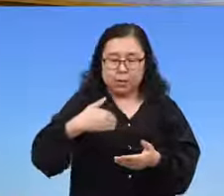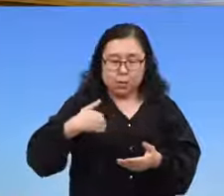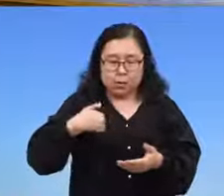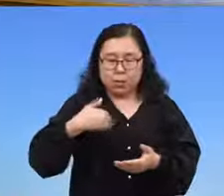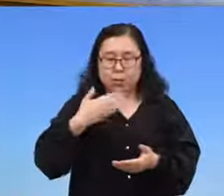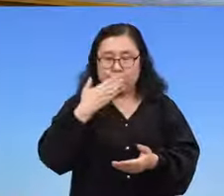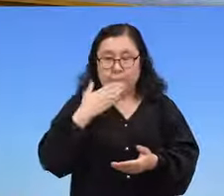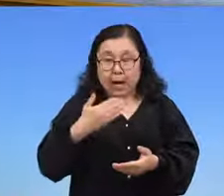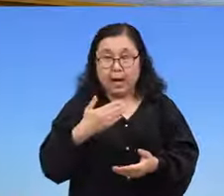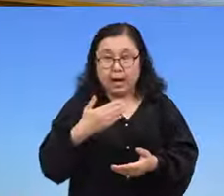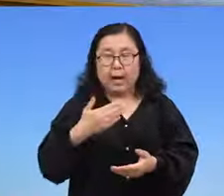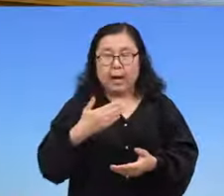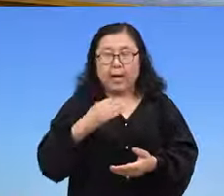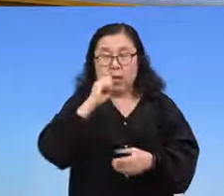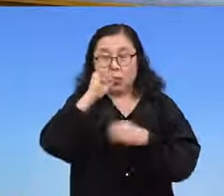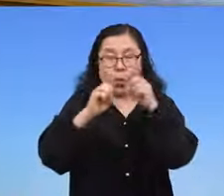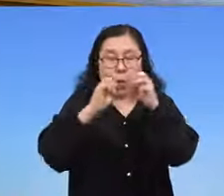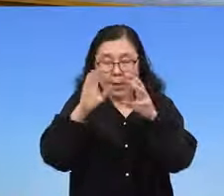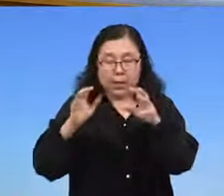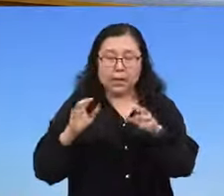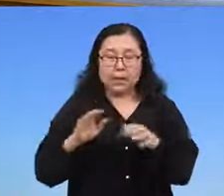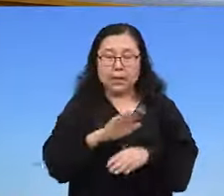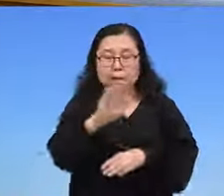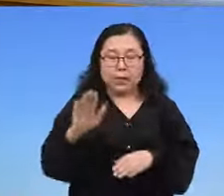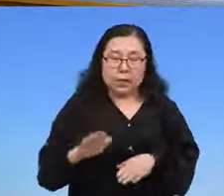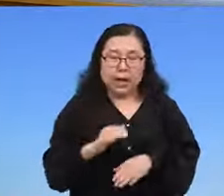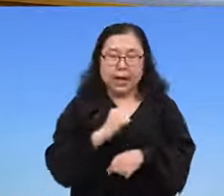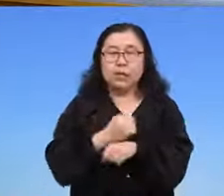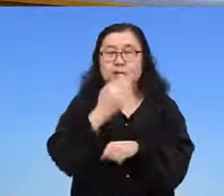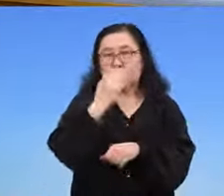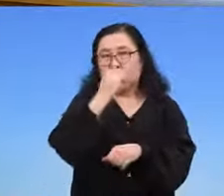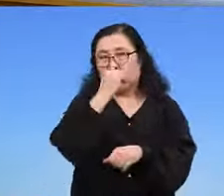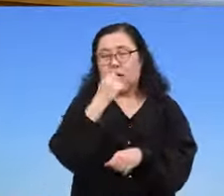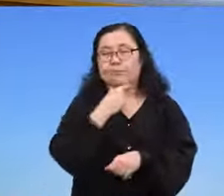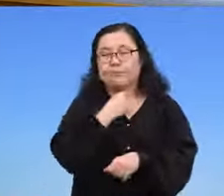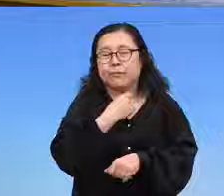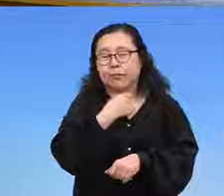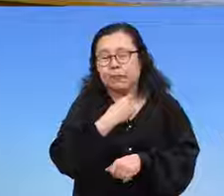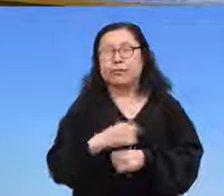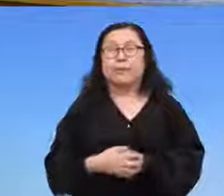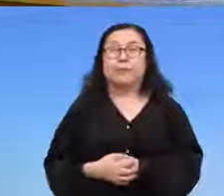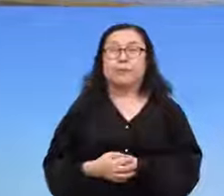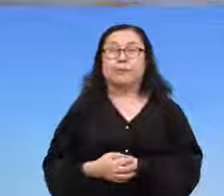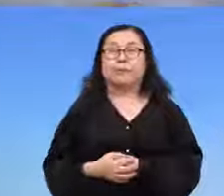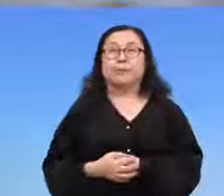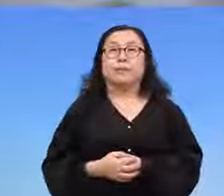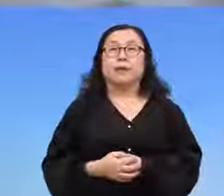있는, 그래서 이런 고백들이 우리 입술에서 터져 나오게 되기를 바랍니다.